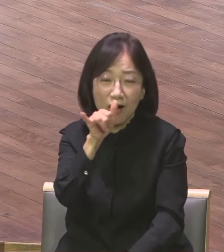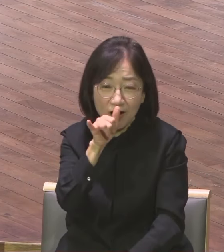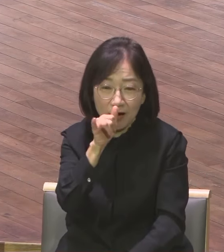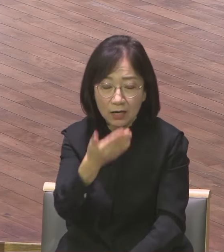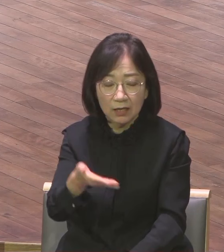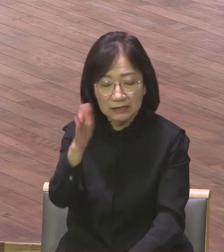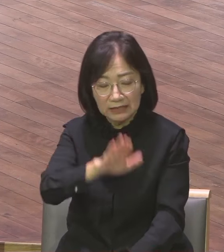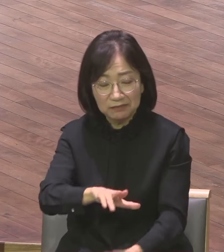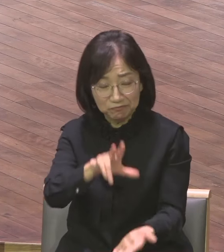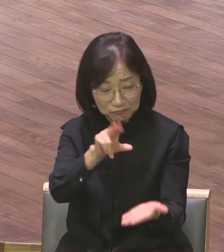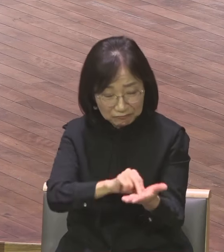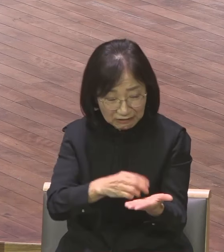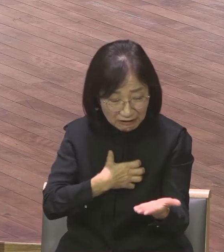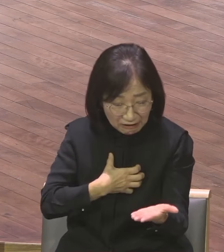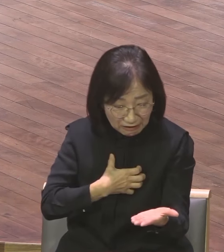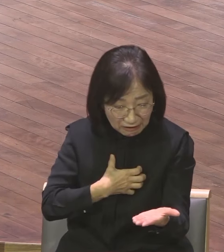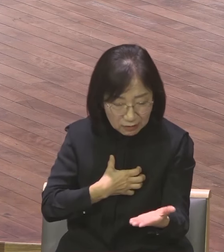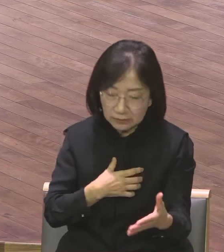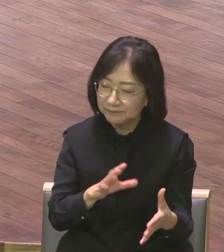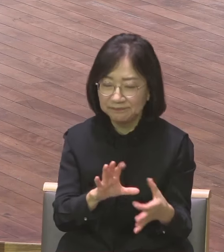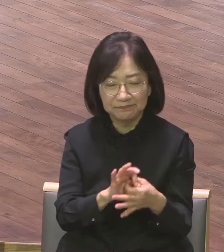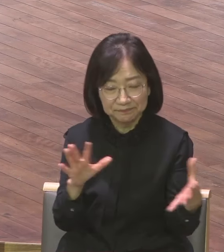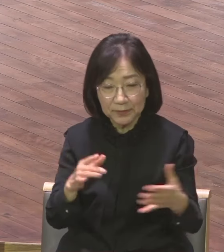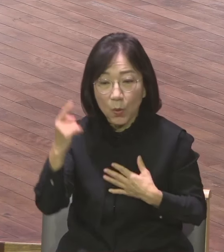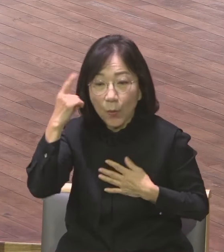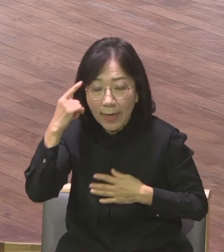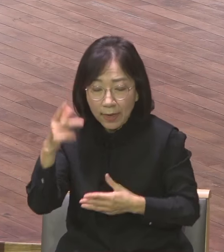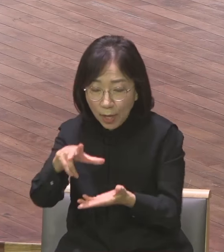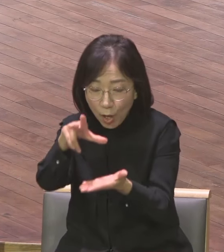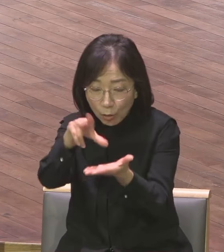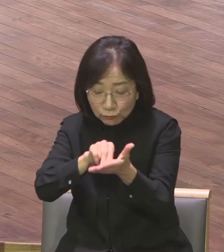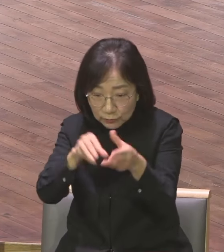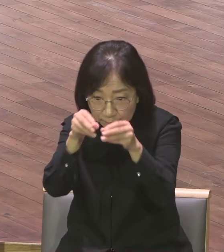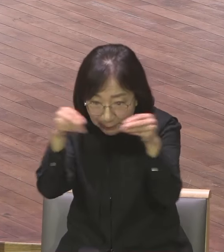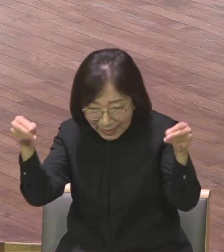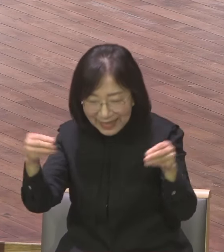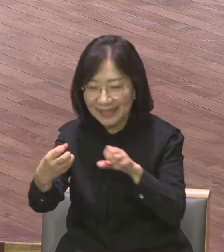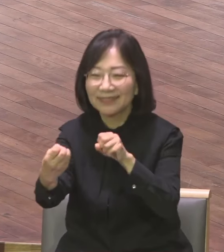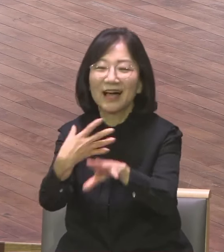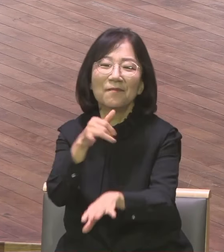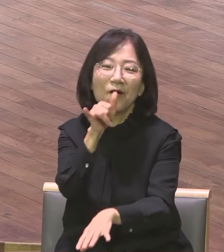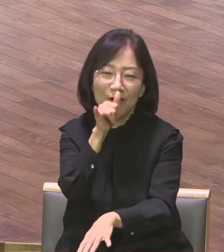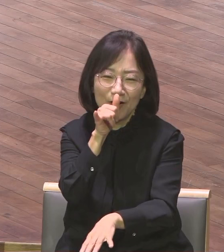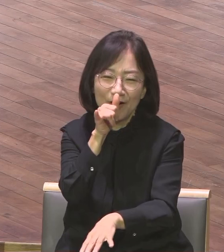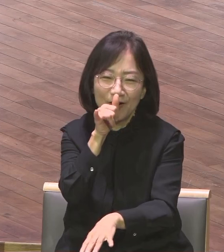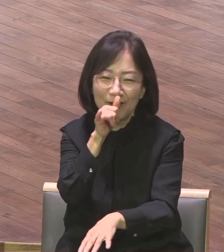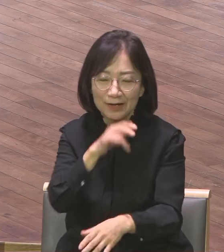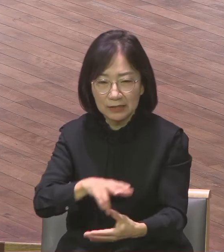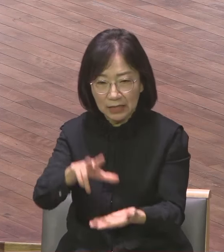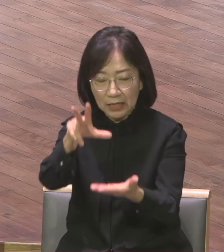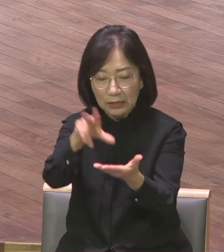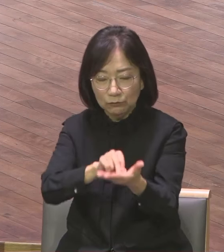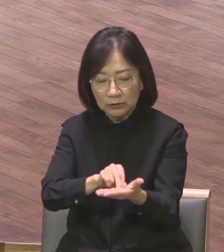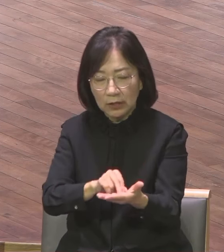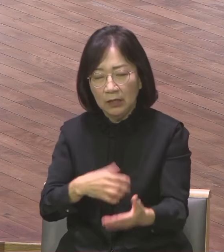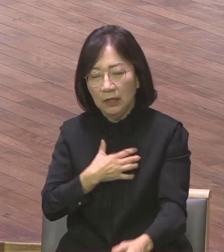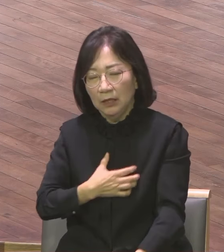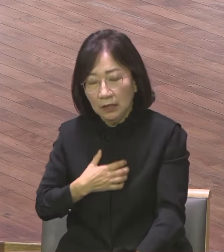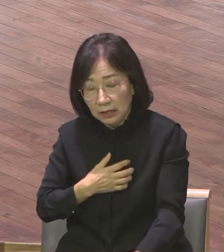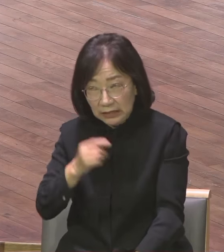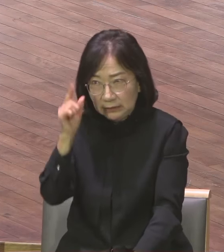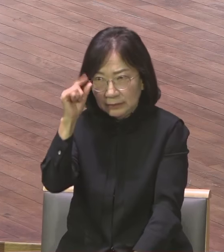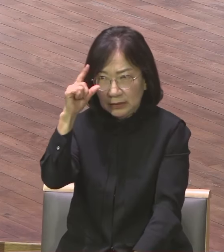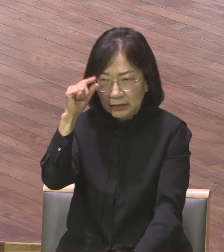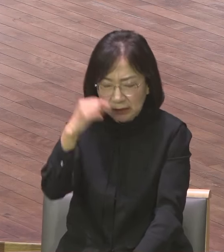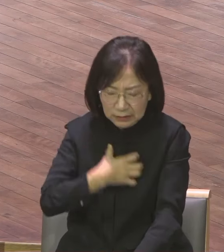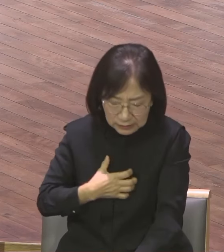그 문제가 문제가 아니야. 문제 뒤에 답이 있어. 그것 때문에 밤새도록 잠 못 자고 뒹굴뒹굴 몸을 칠 이유 없어. 죽게